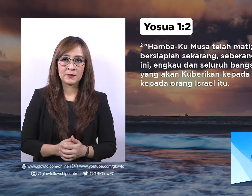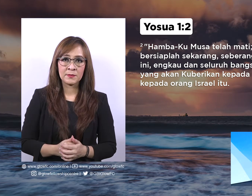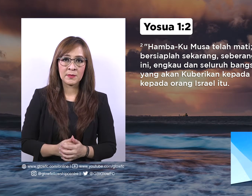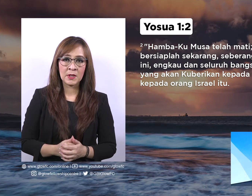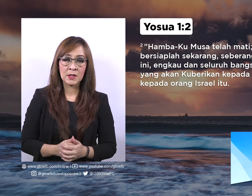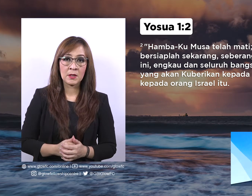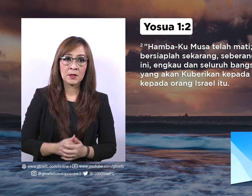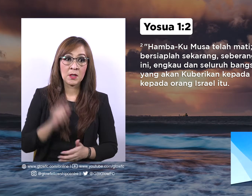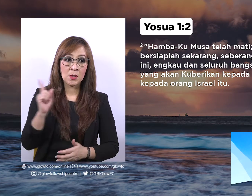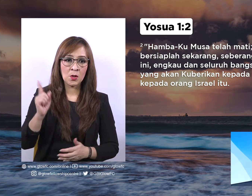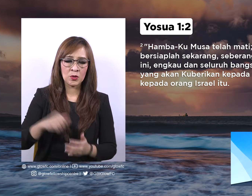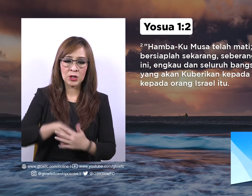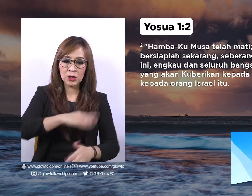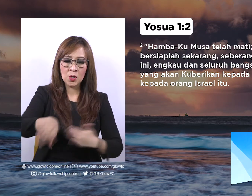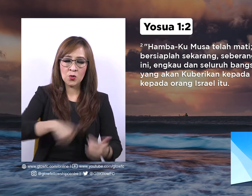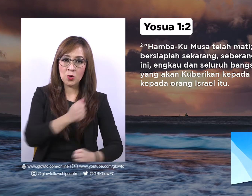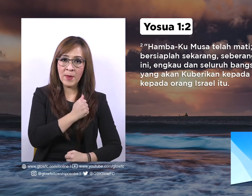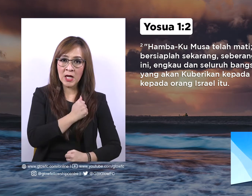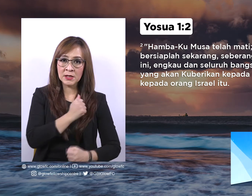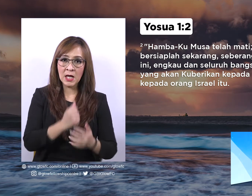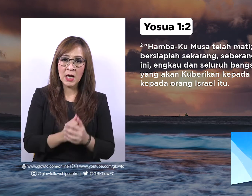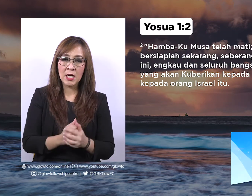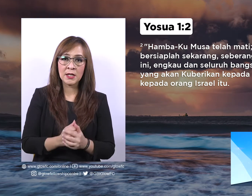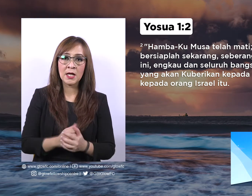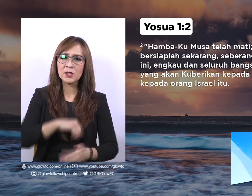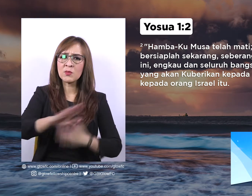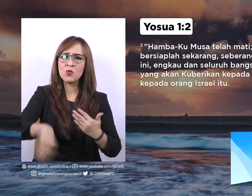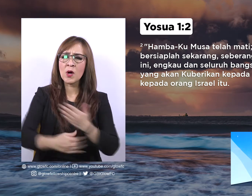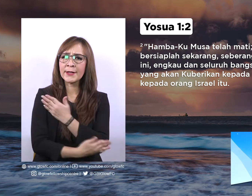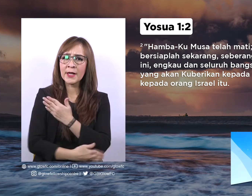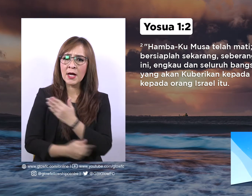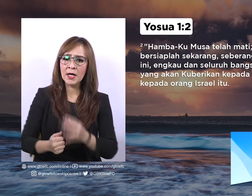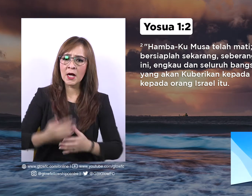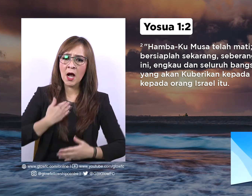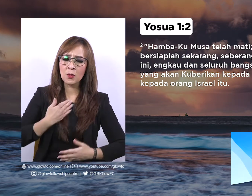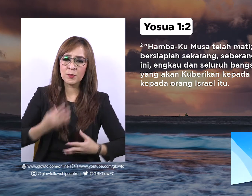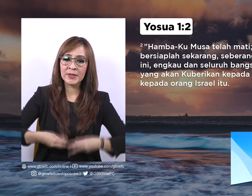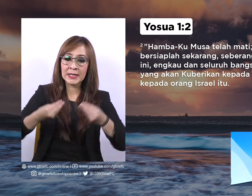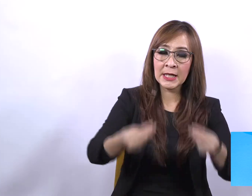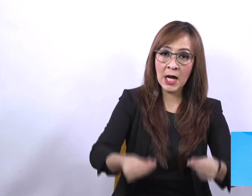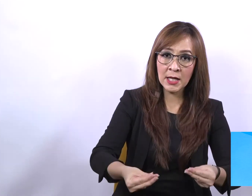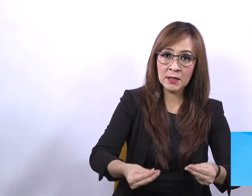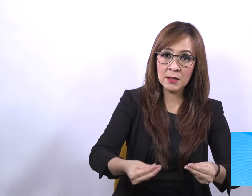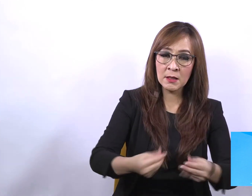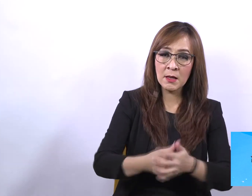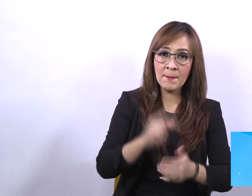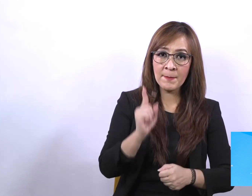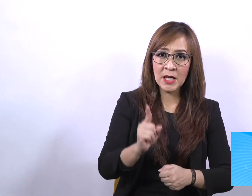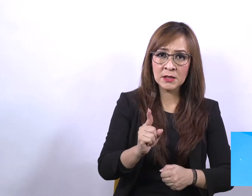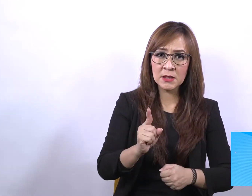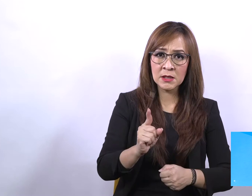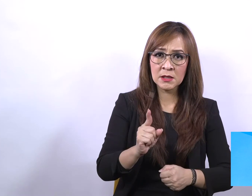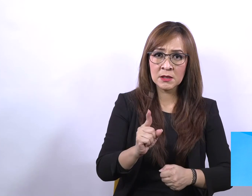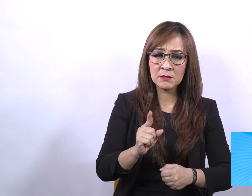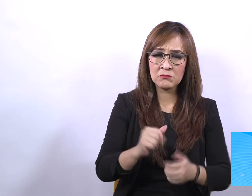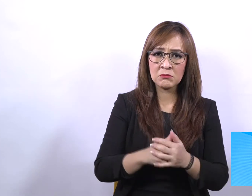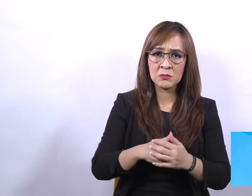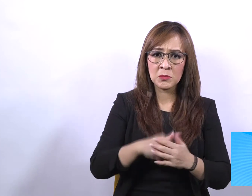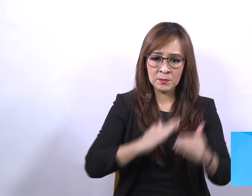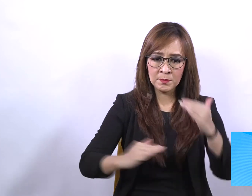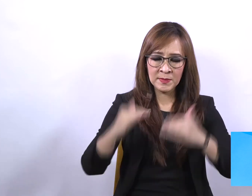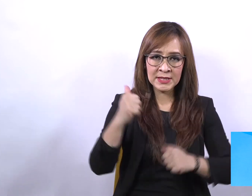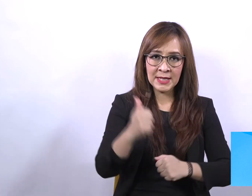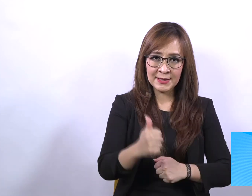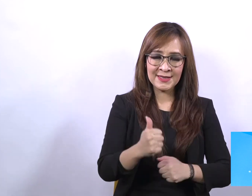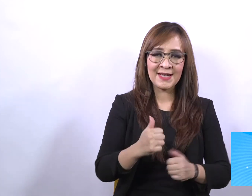Sungai Yordan ini engkau seluruh bangsa ini menuju negeri yang kau berikan kepada mereka kepada orang Israel itu berarti Hai hamba tuhan bisa mati